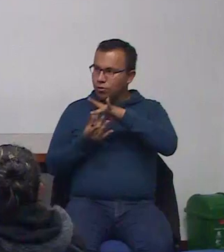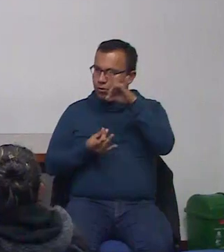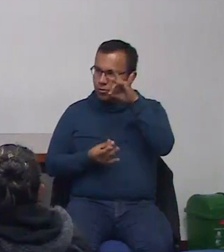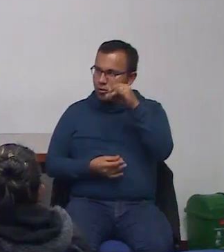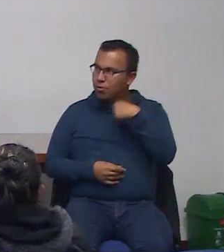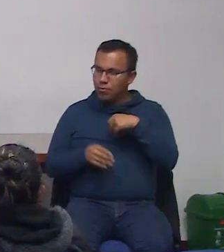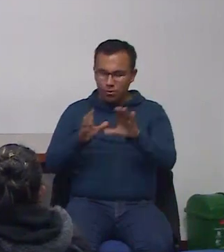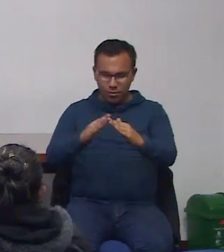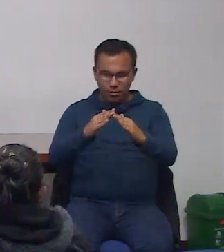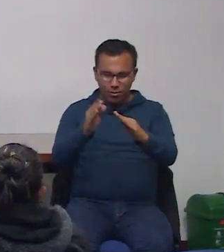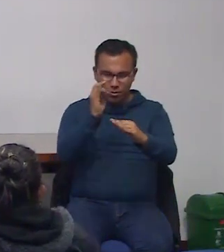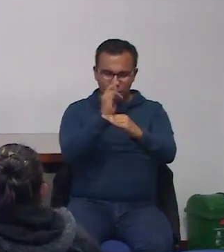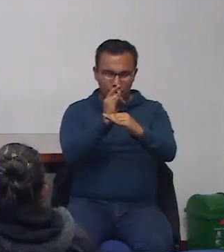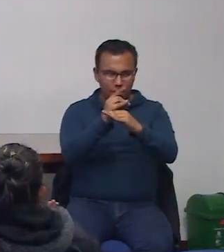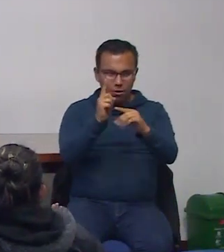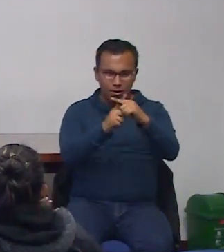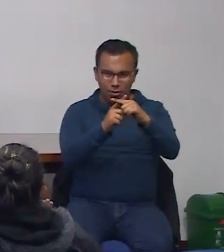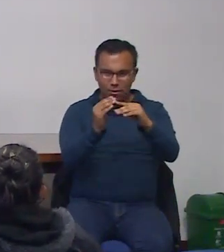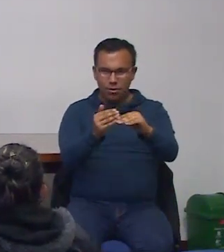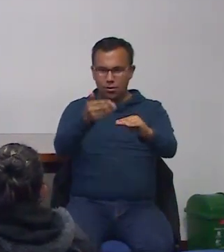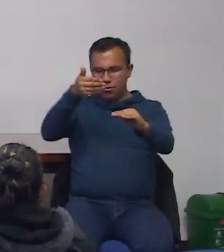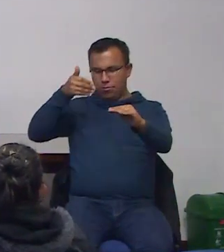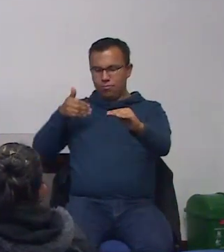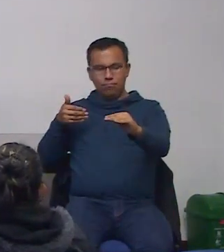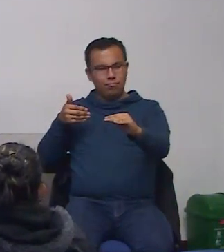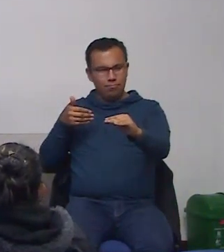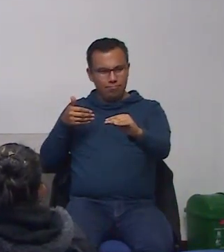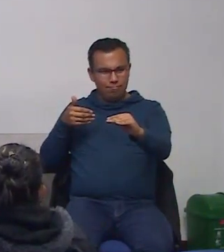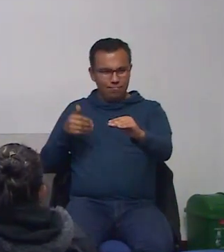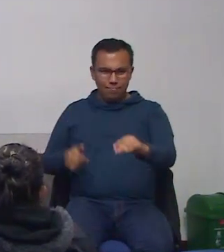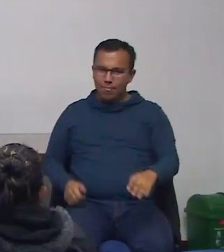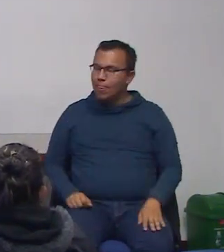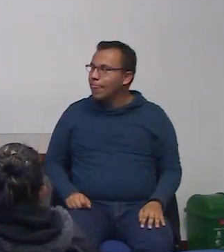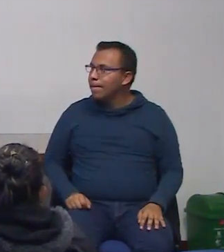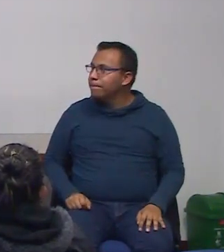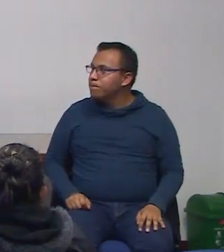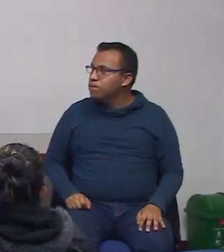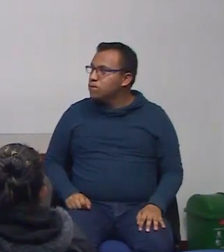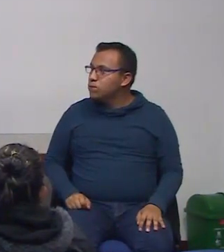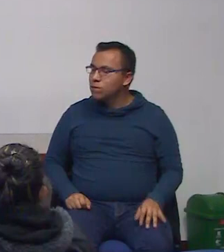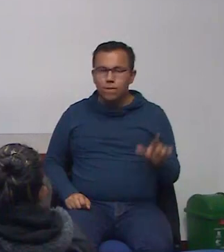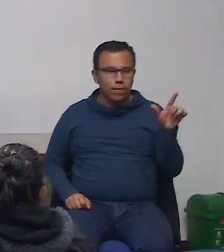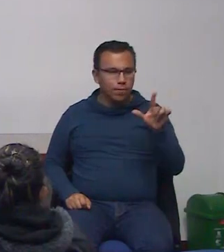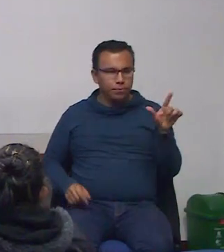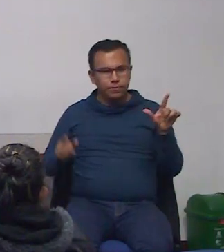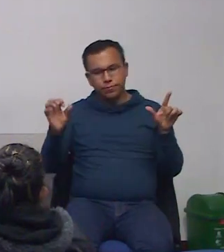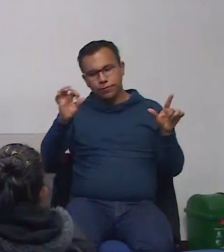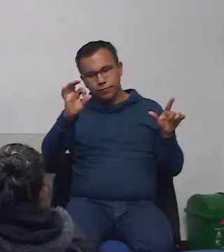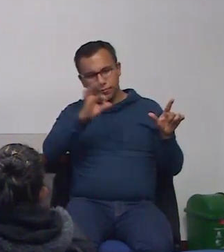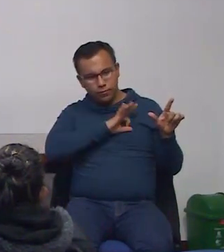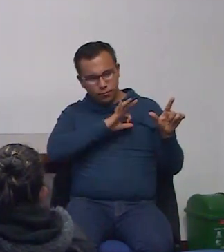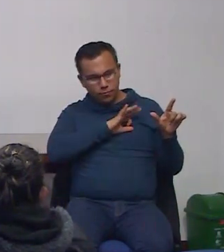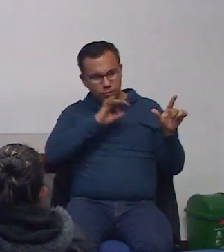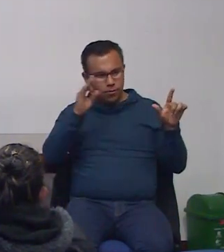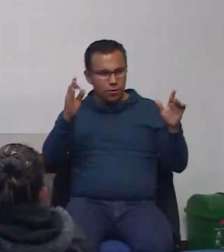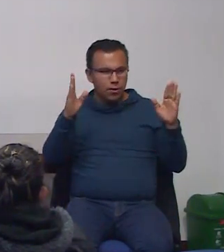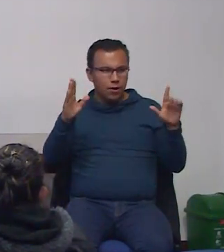atrasito de esa iglesia e está de lunes a sábado